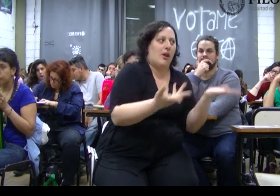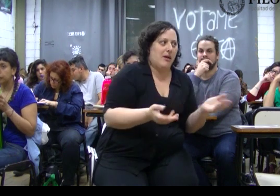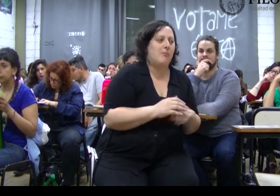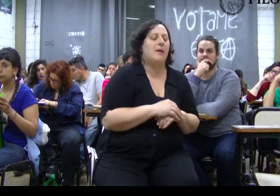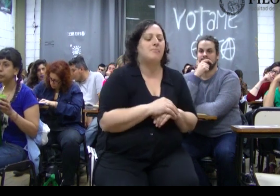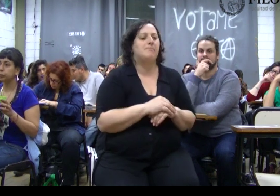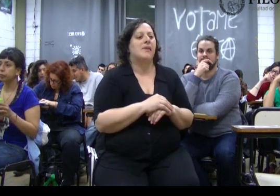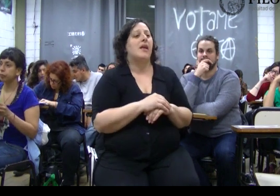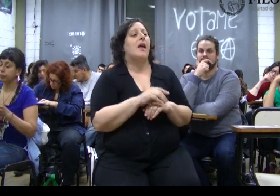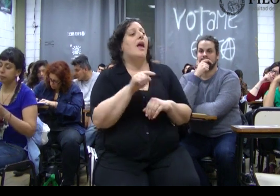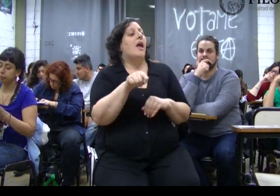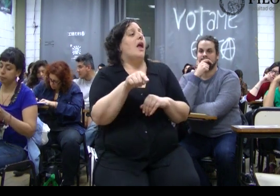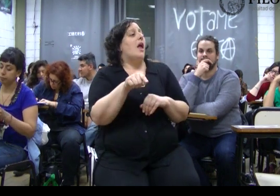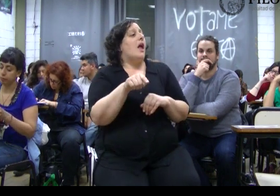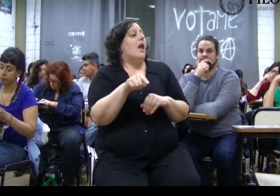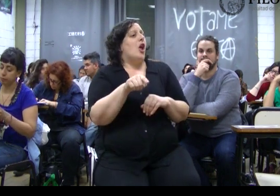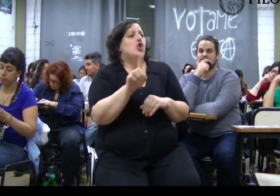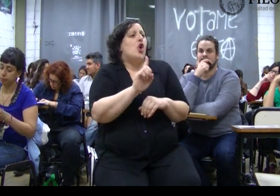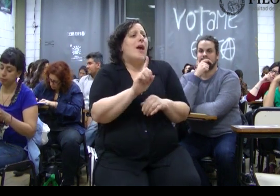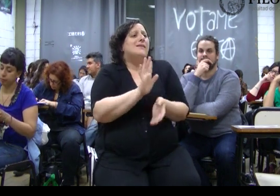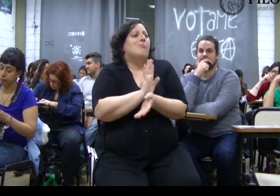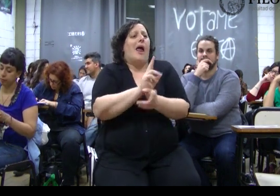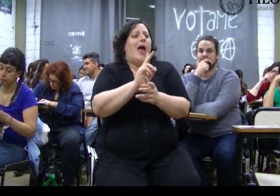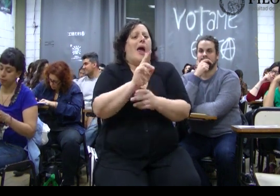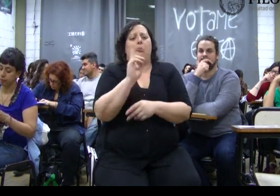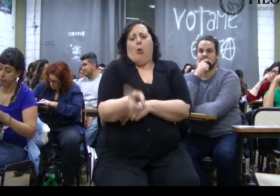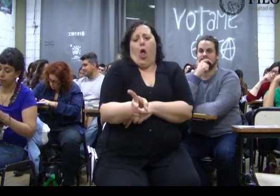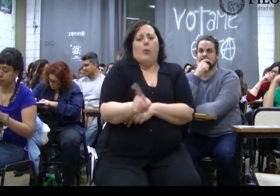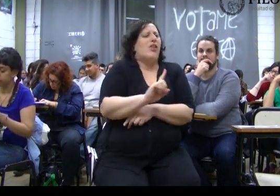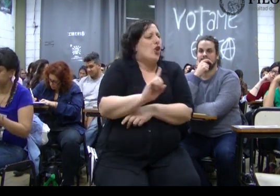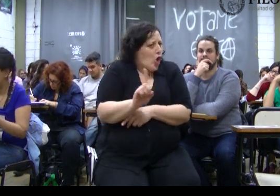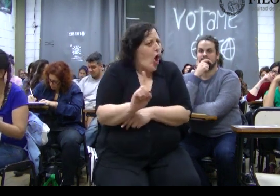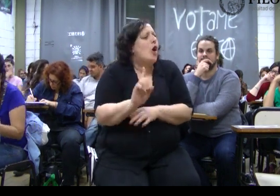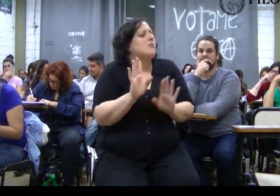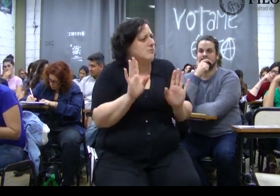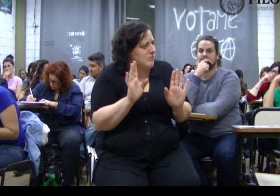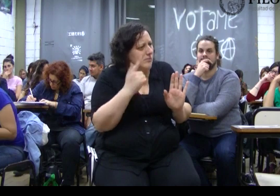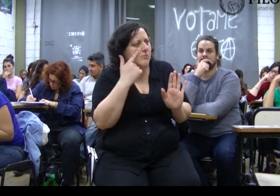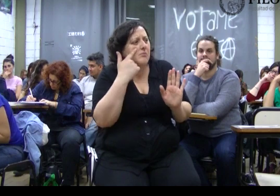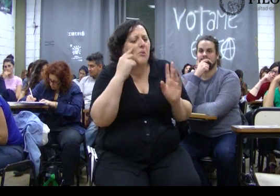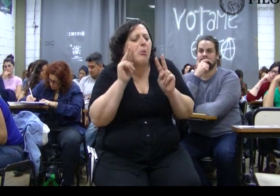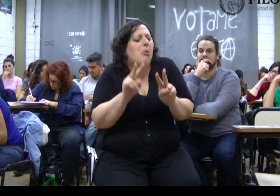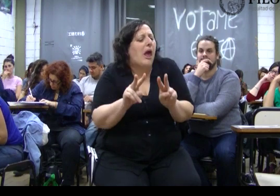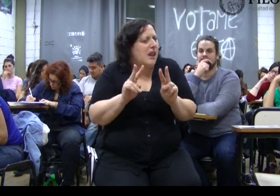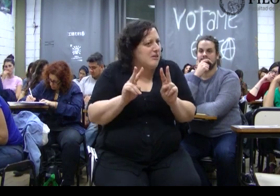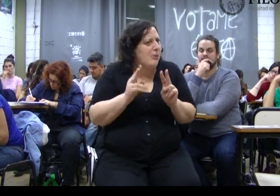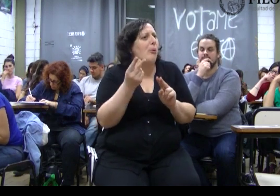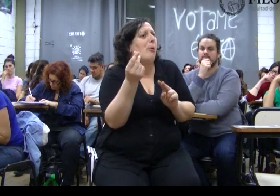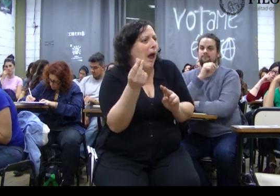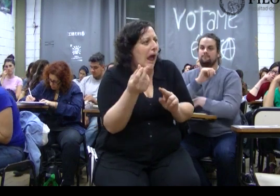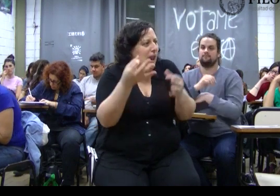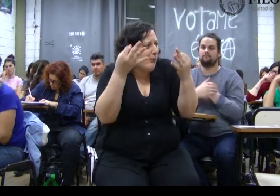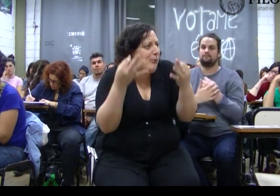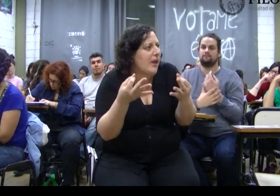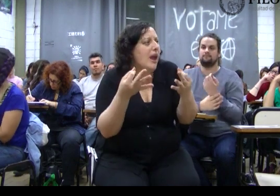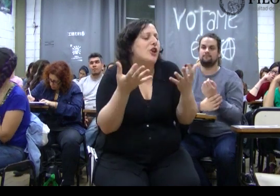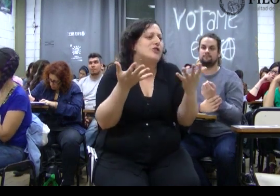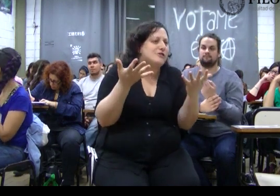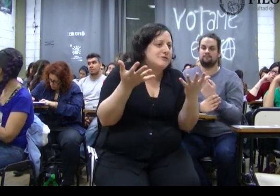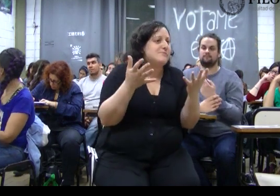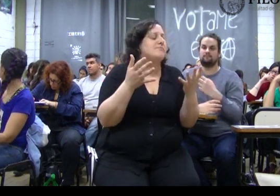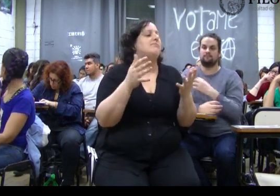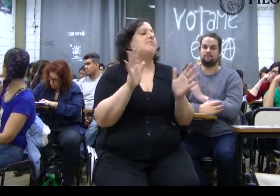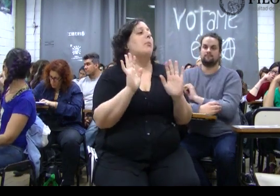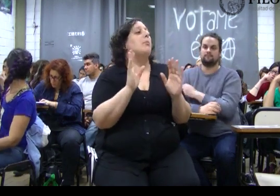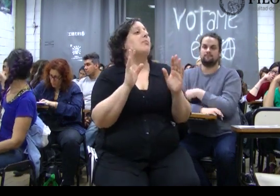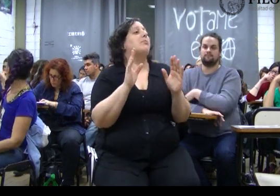sí cuidado, y que tenga realmente la accesibilidad que se requiere, tanto en materia